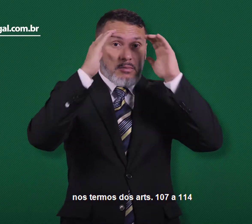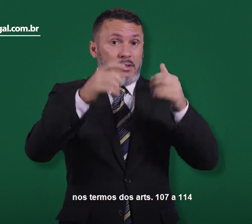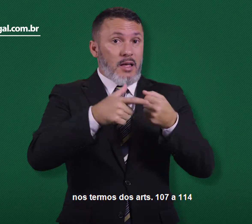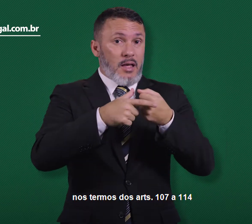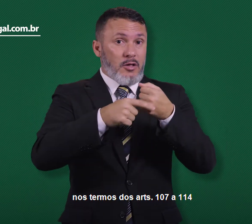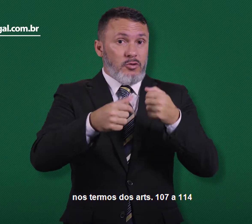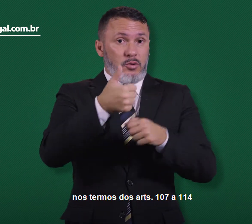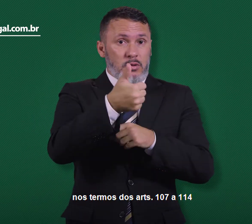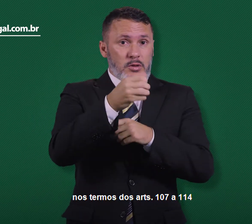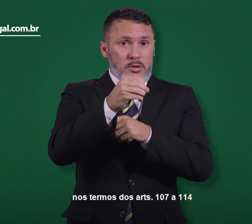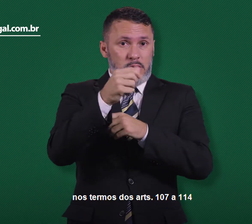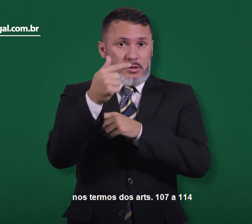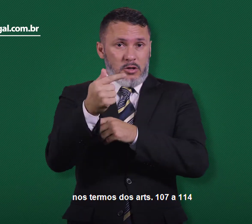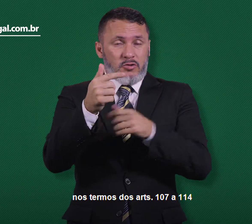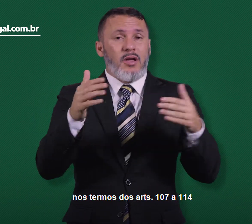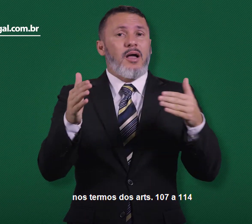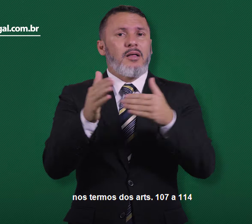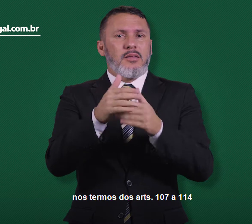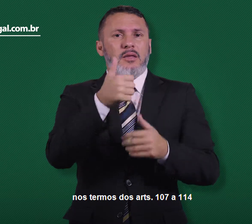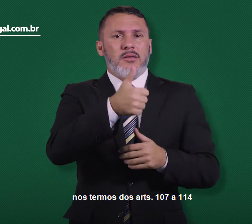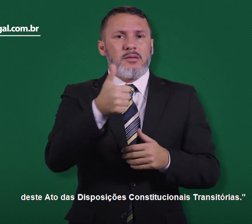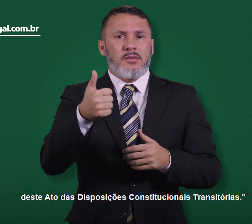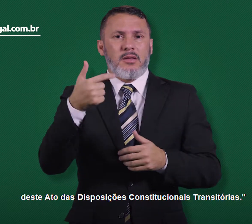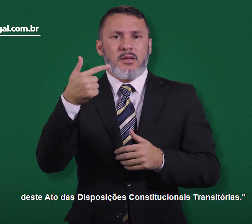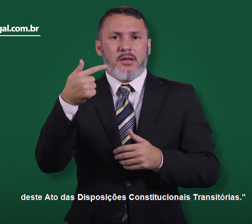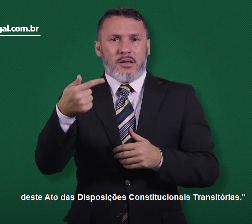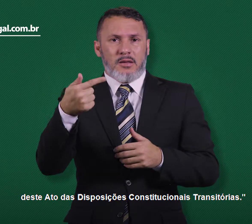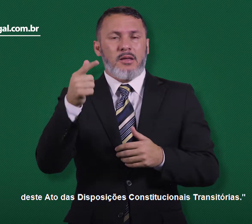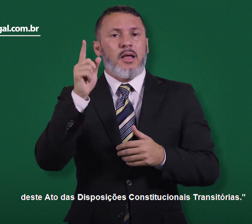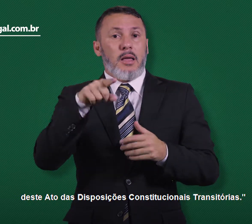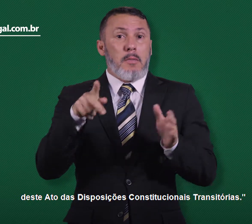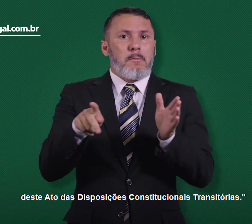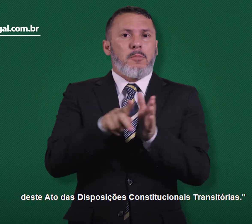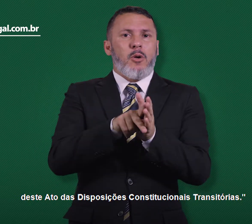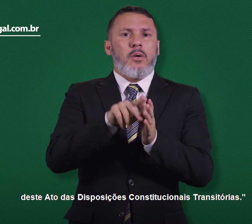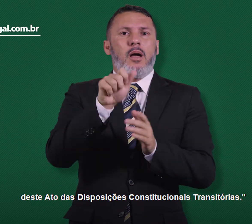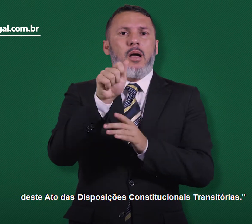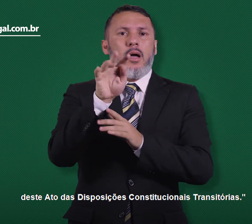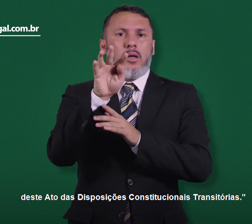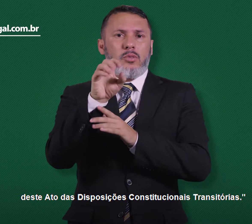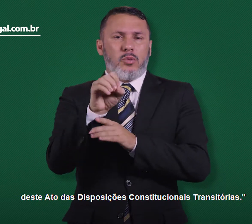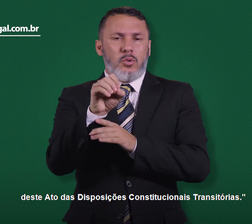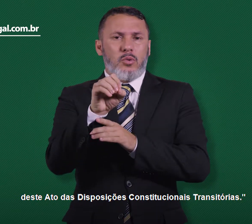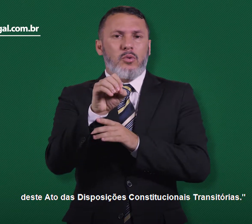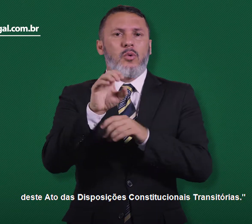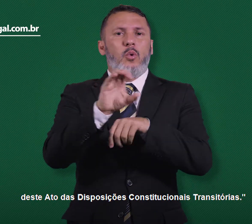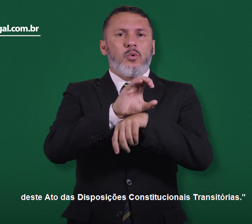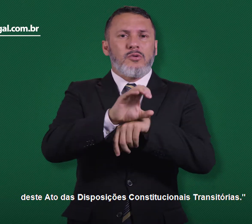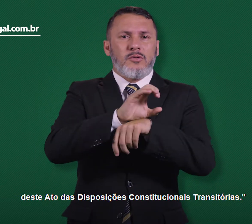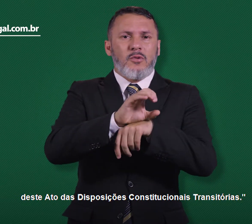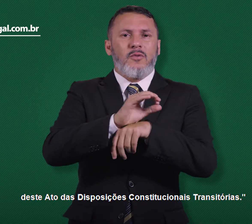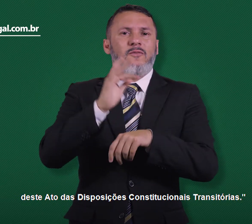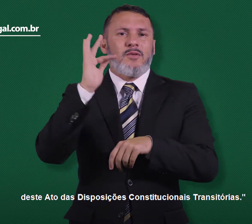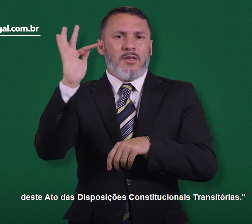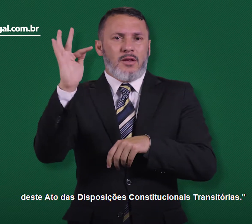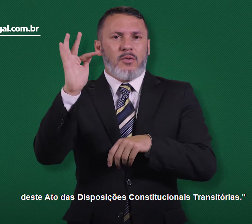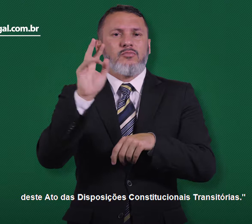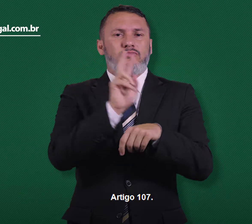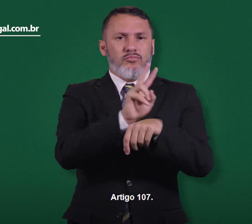artigos 107 a 114 deste ato das disposições constitucionais transitórias.